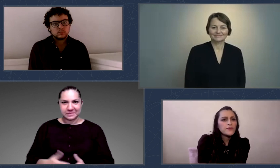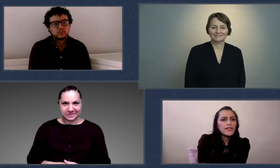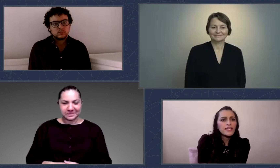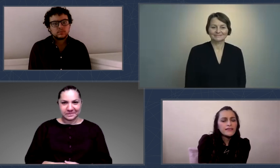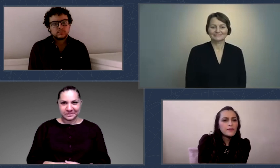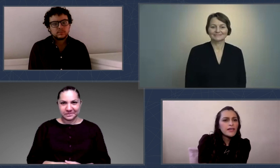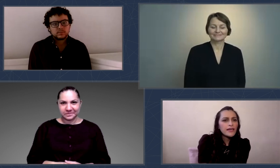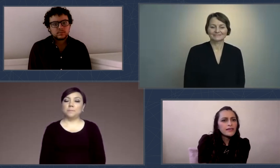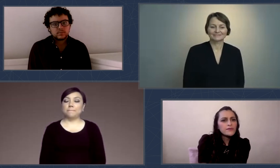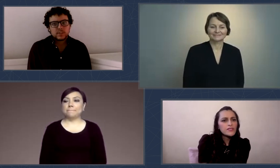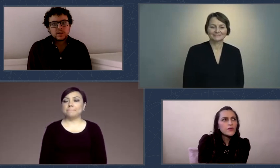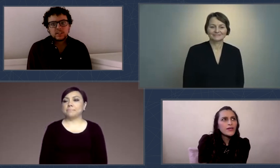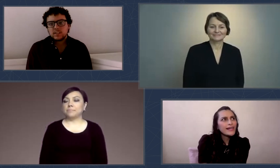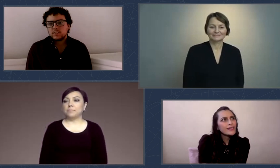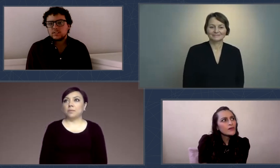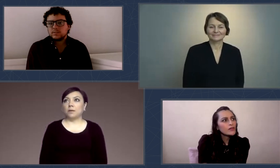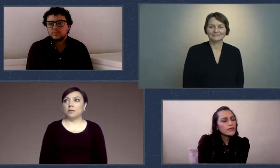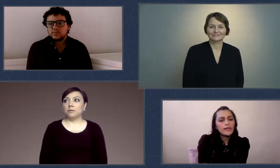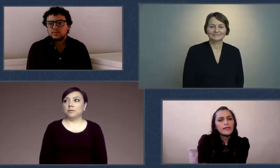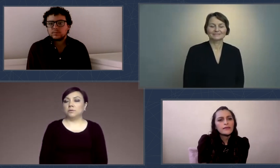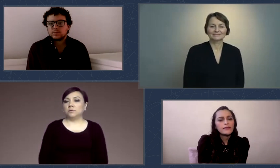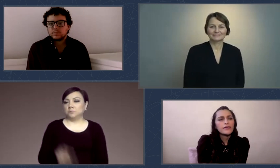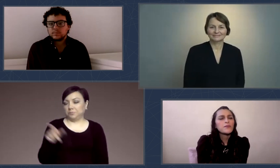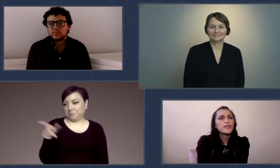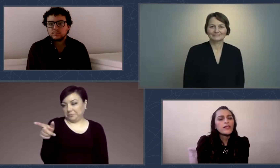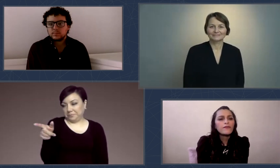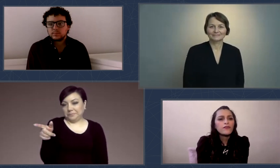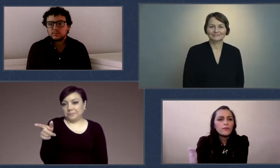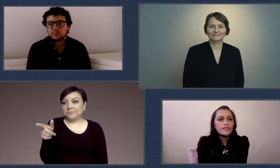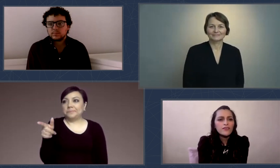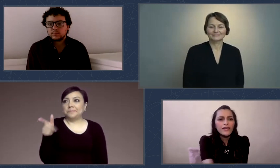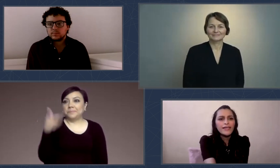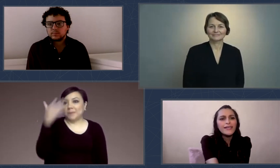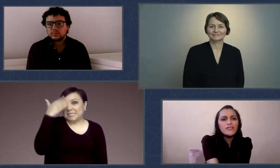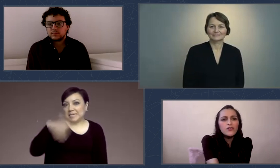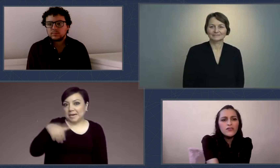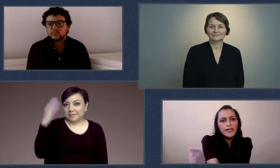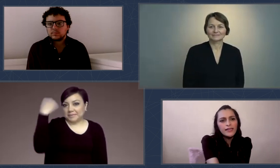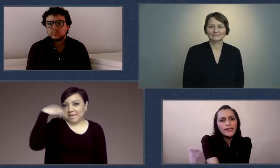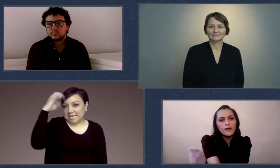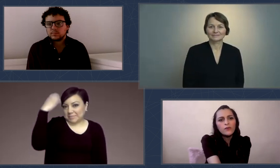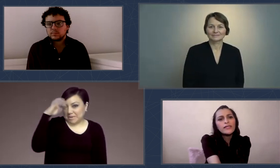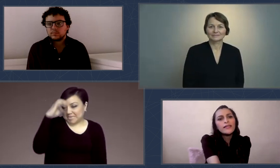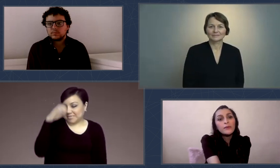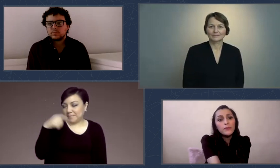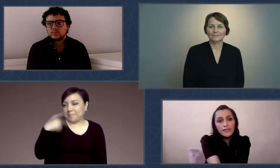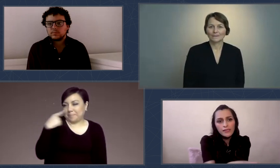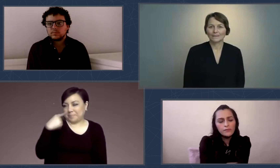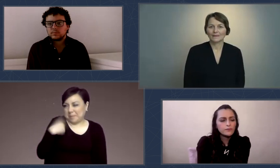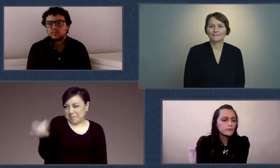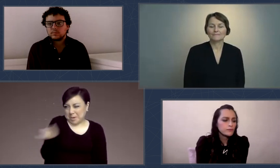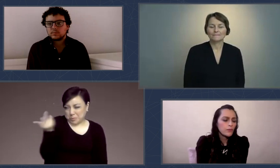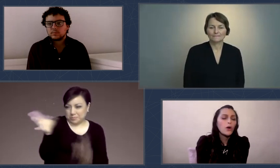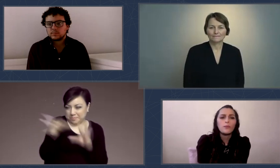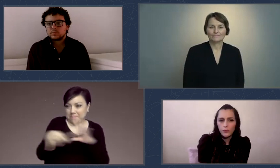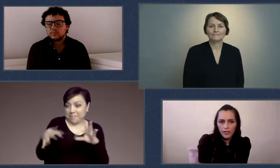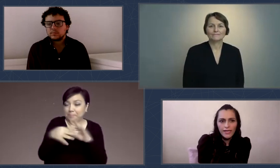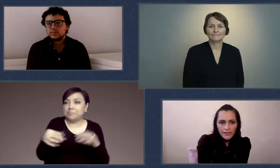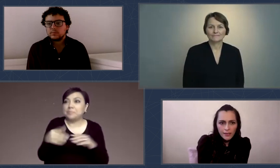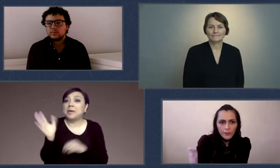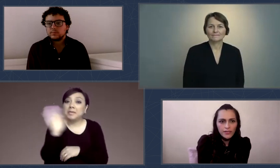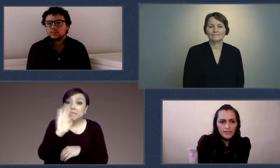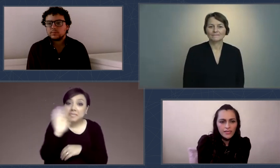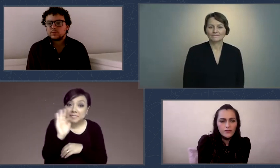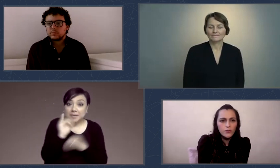En tu experiencia, Maya, ¿has visto algo respecto a la formación? ¿Qué riesgos hay de que un intérprete, porque